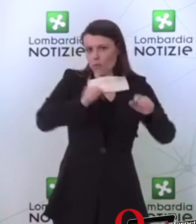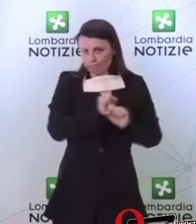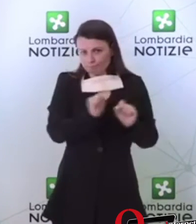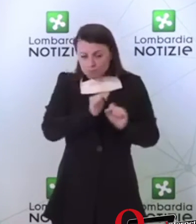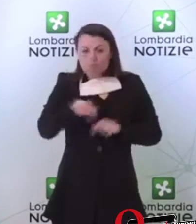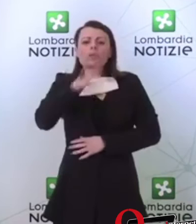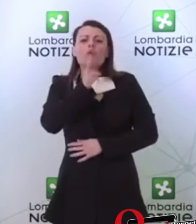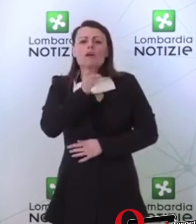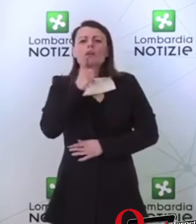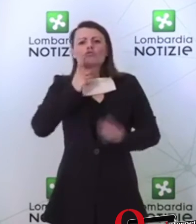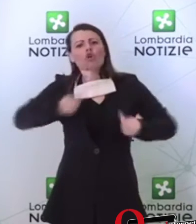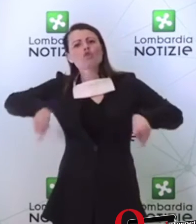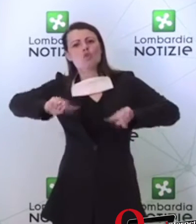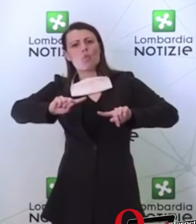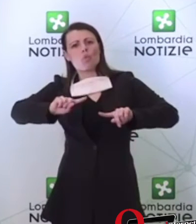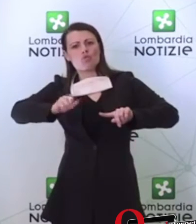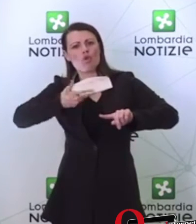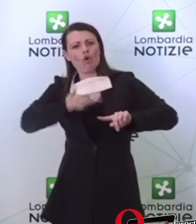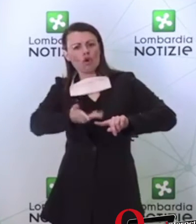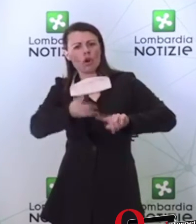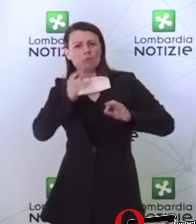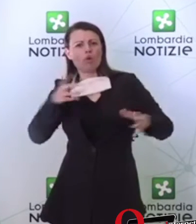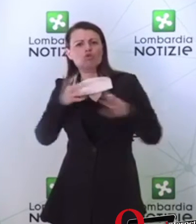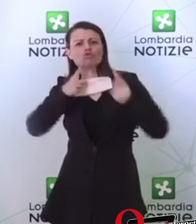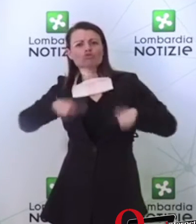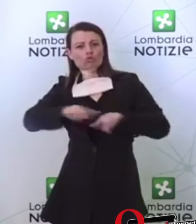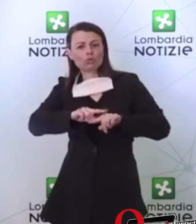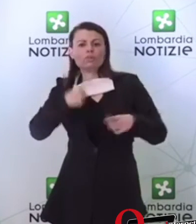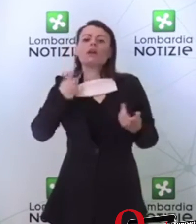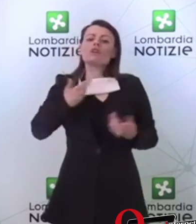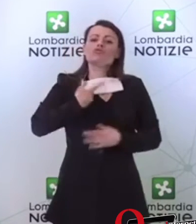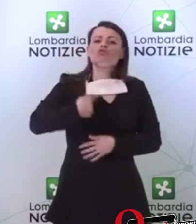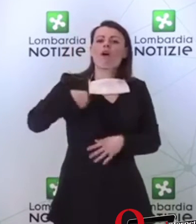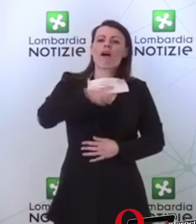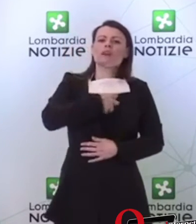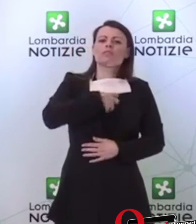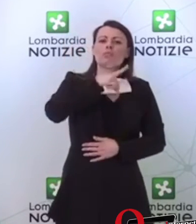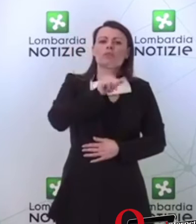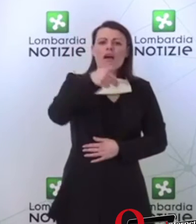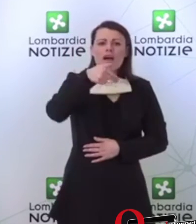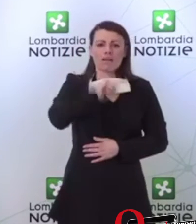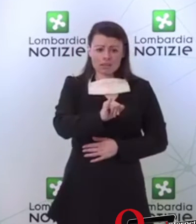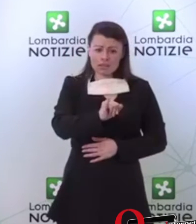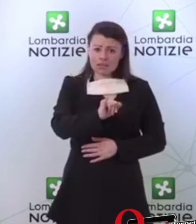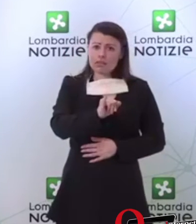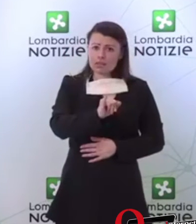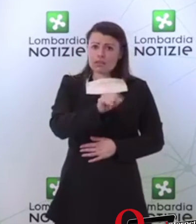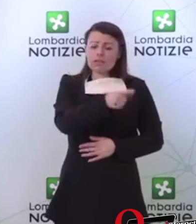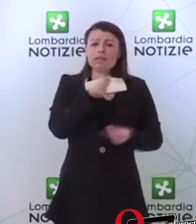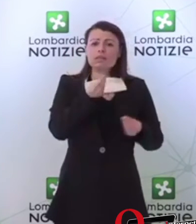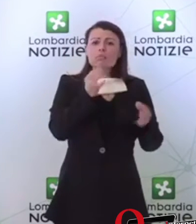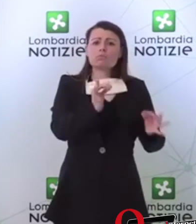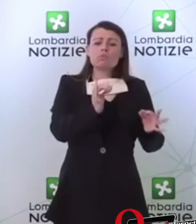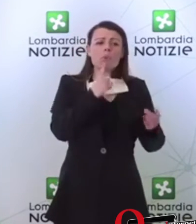pomeriggio una riunione di giunta importante dell'assessore Piani, la quale mette a disposizione la cifra